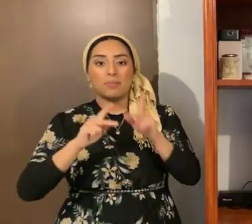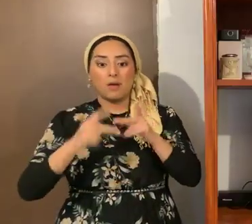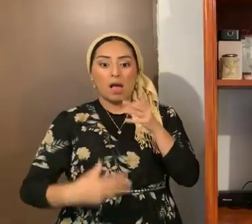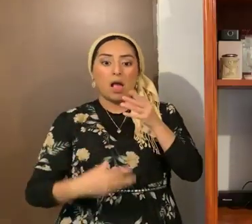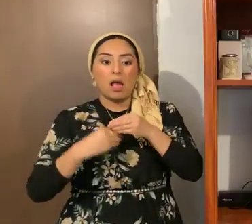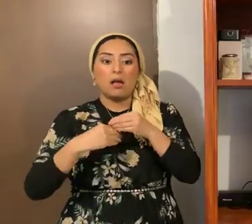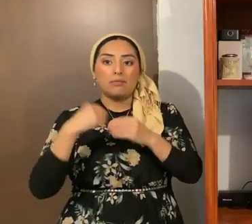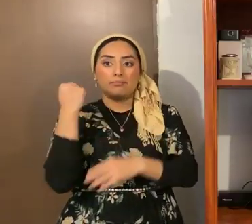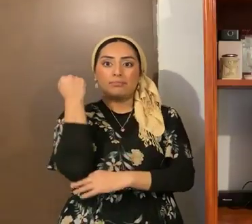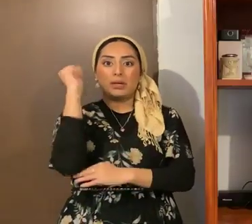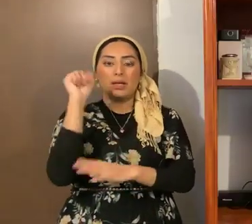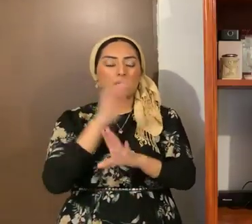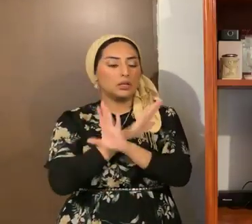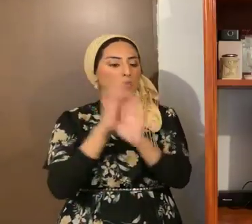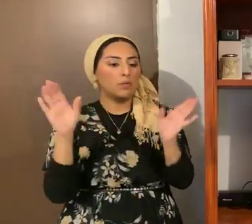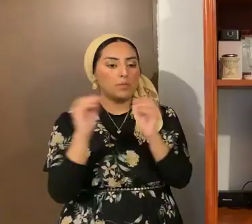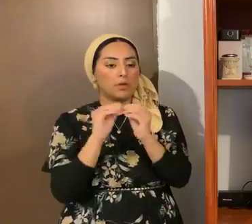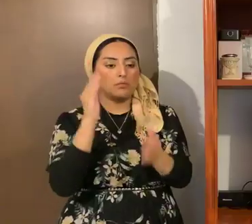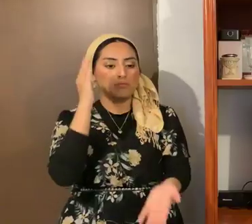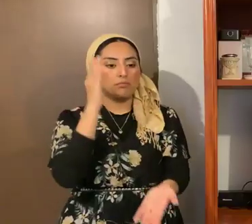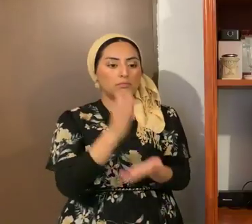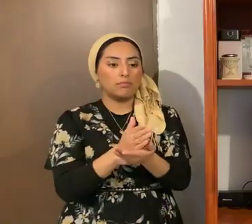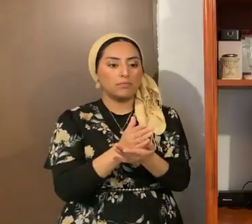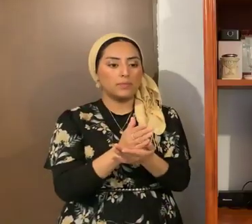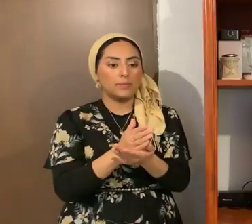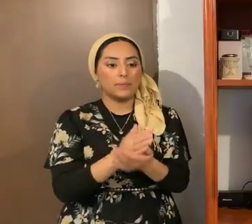se rebelaran.